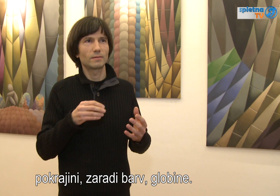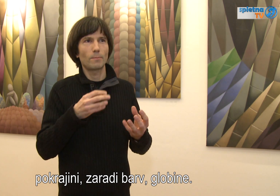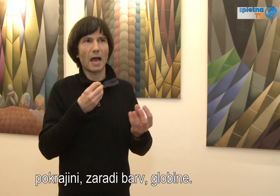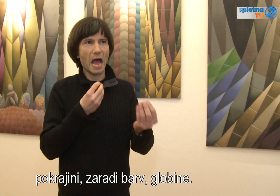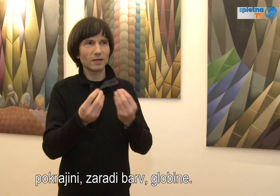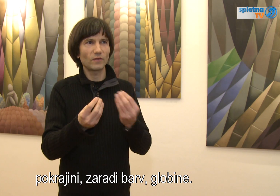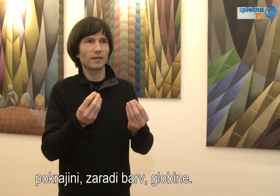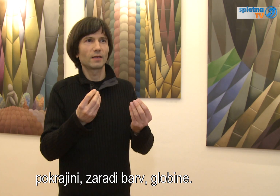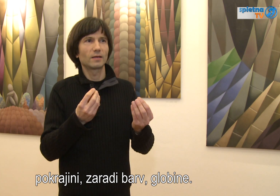barve,